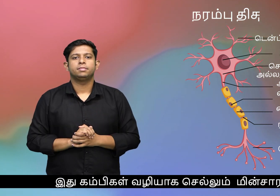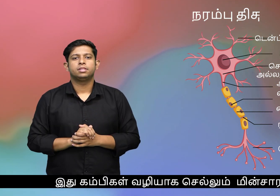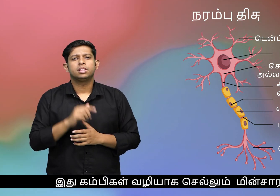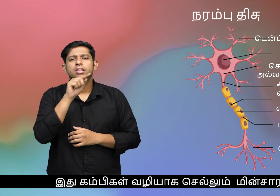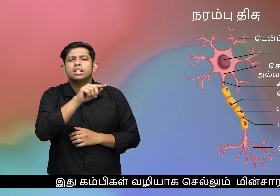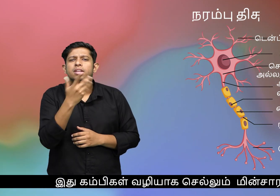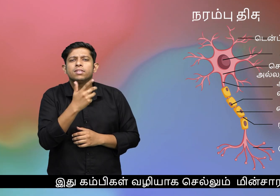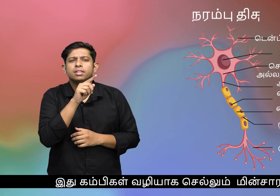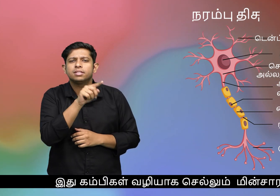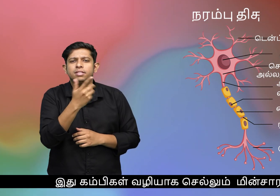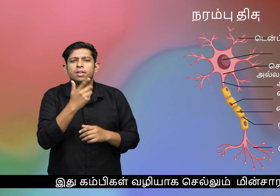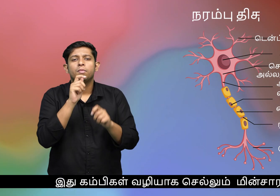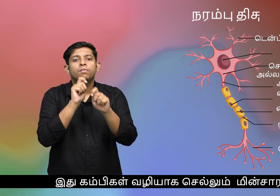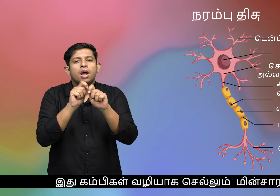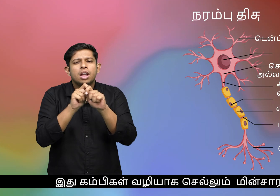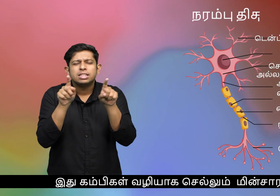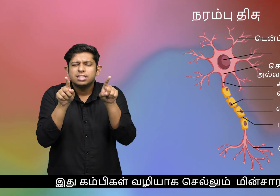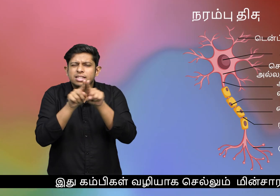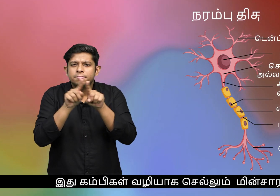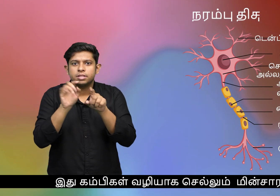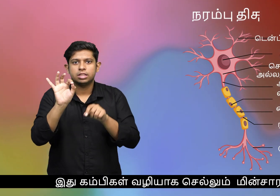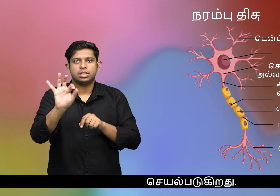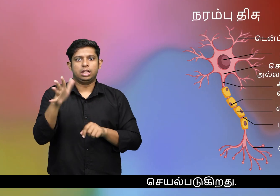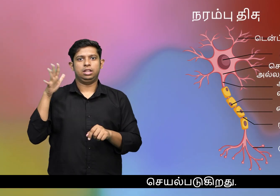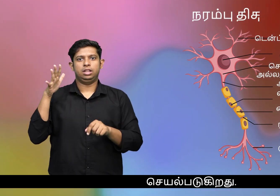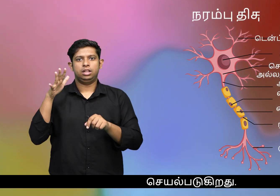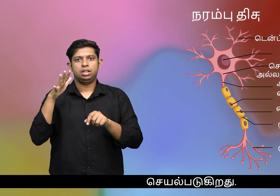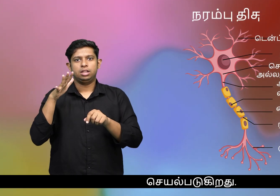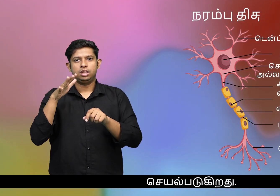இது கம்பிகள் வழியாக செல்லும் மின்சாரம் போல செயல்படுகிறது.